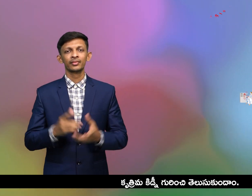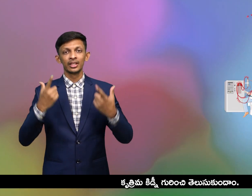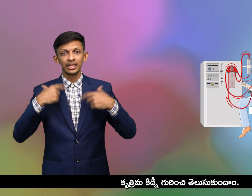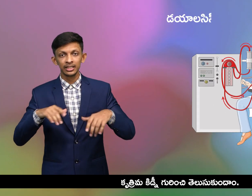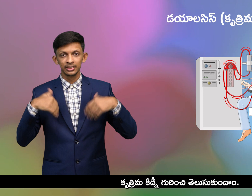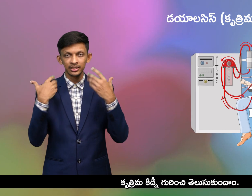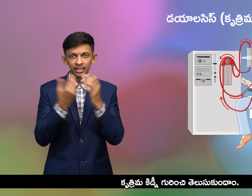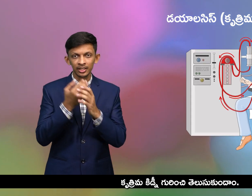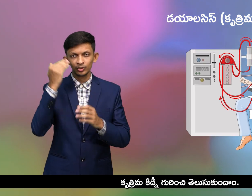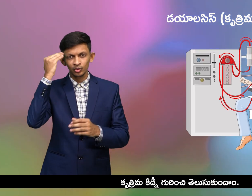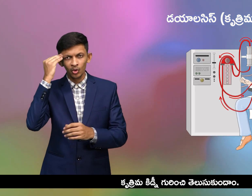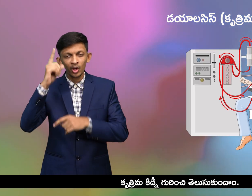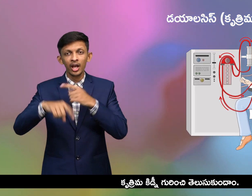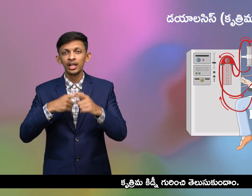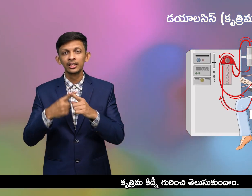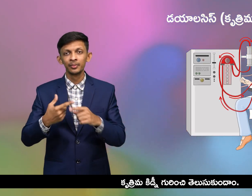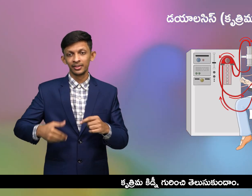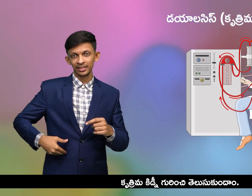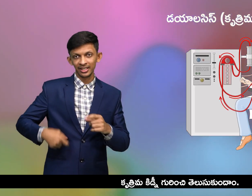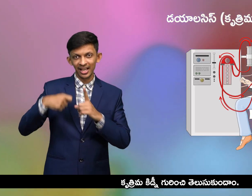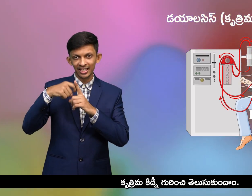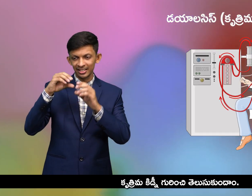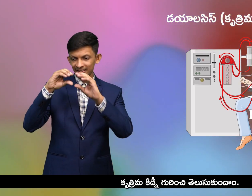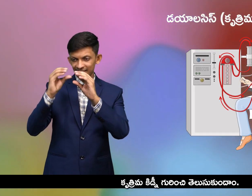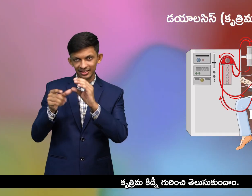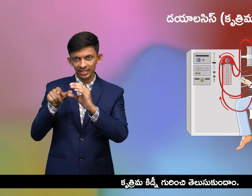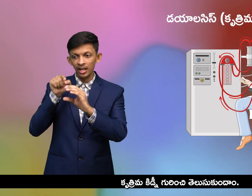కృత్రిమ కిడ్నీ గురించి తెలుసుకుందాం.